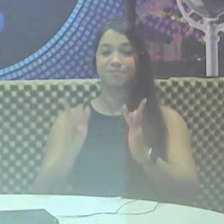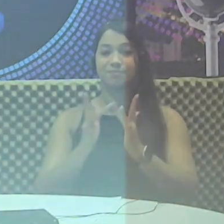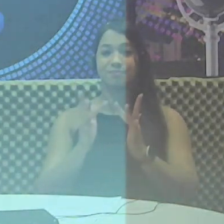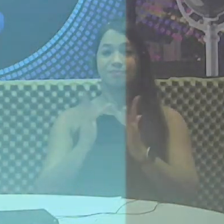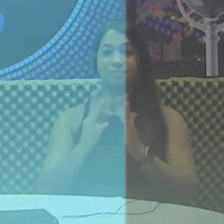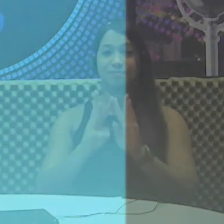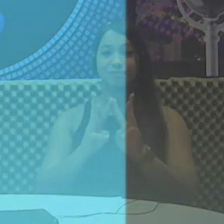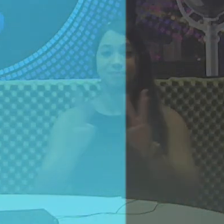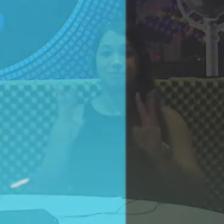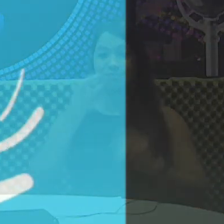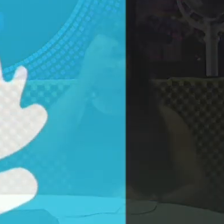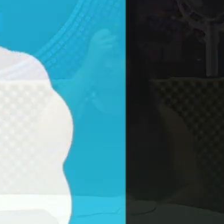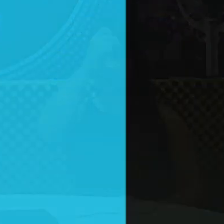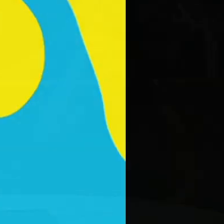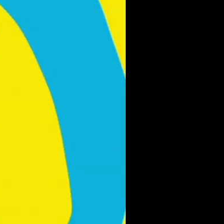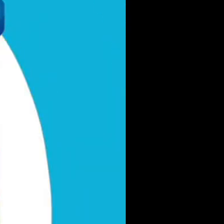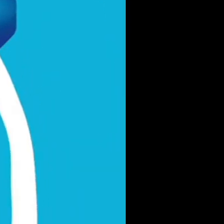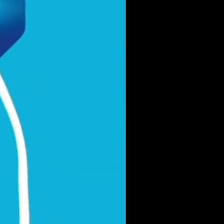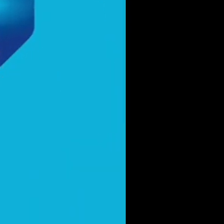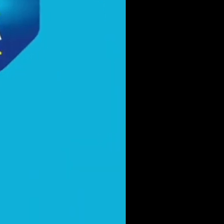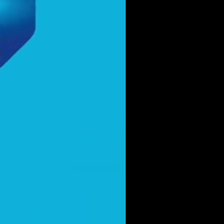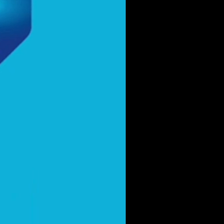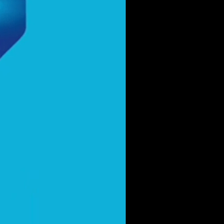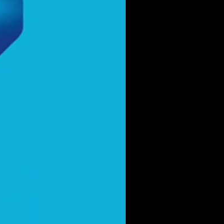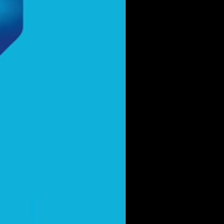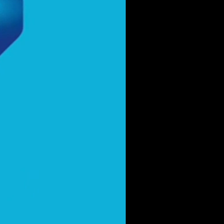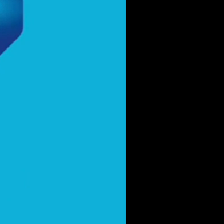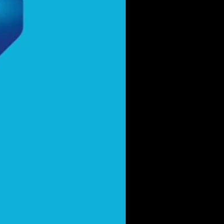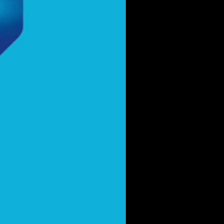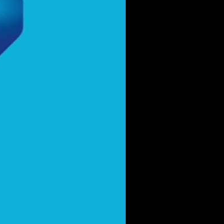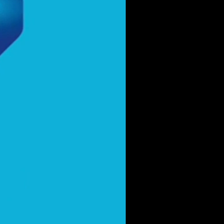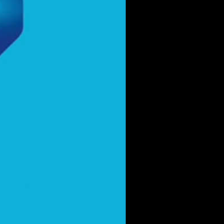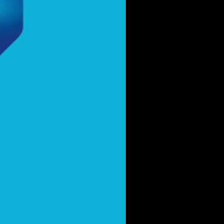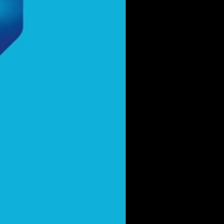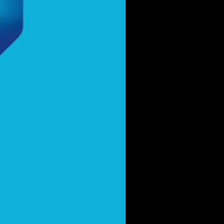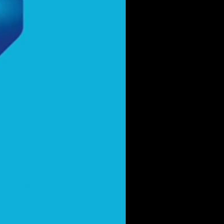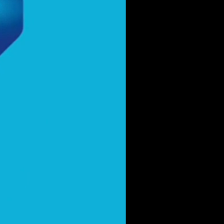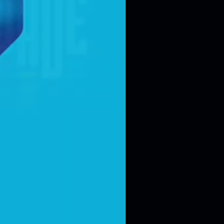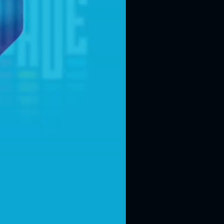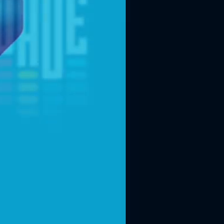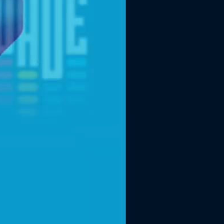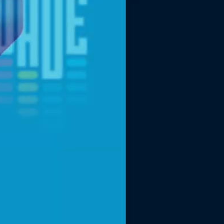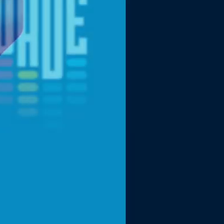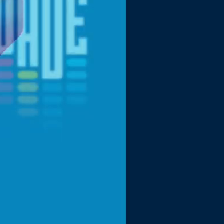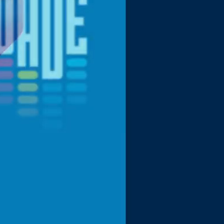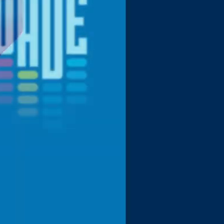Continue conosco no portal da Prefeitura e nas redes sociais.